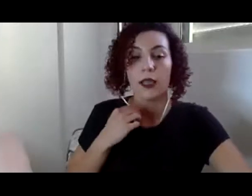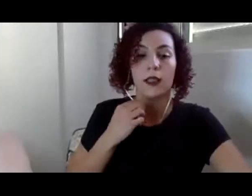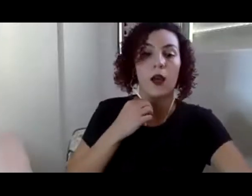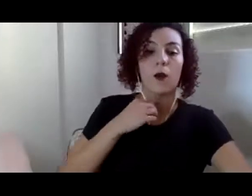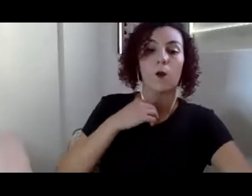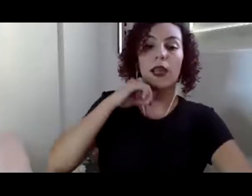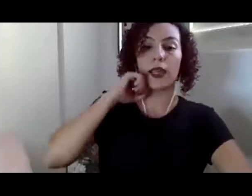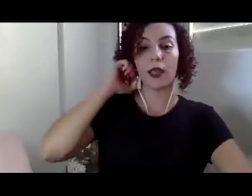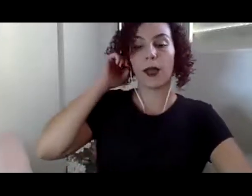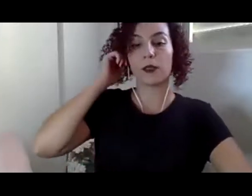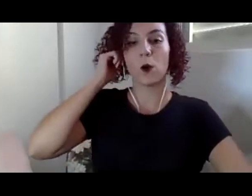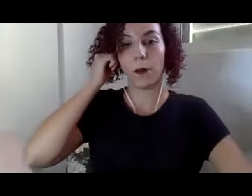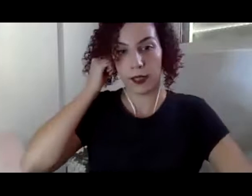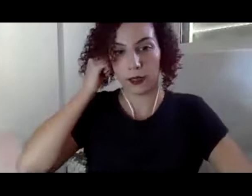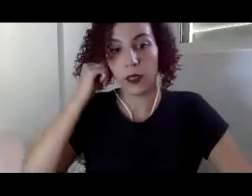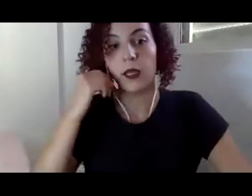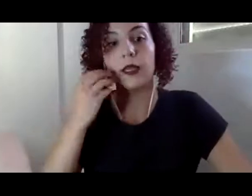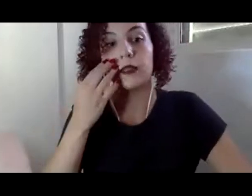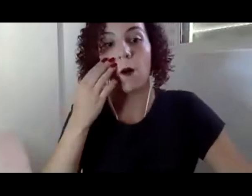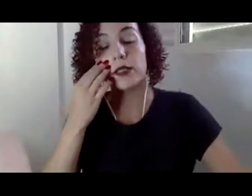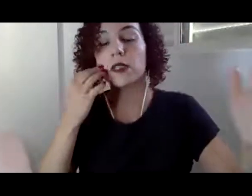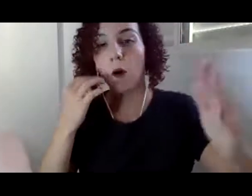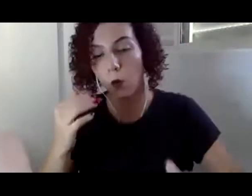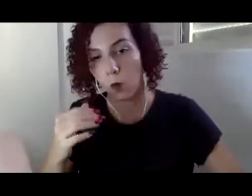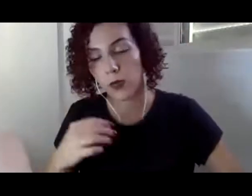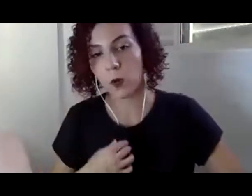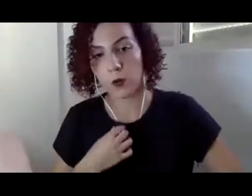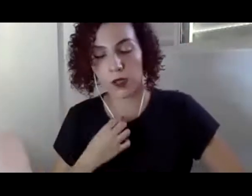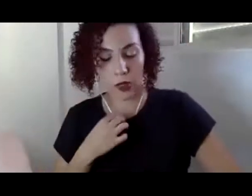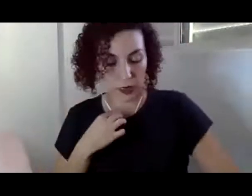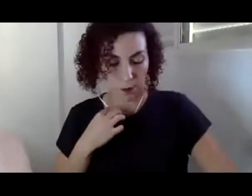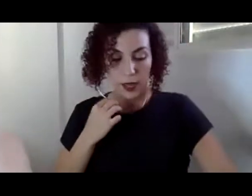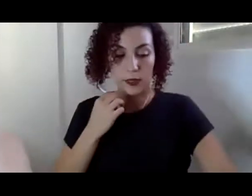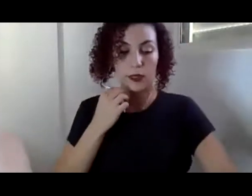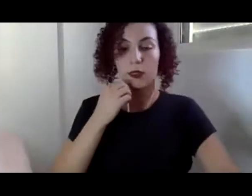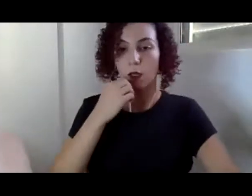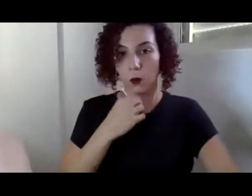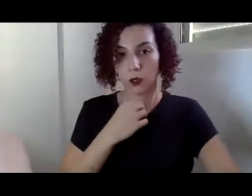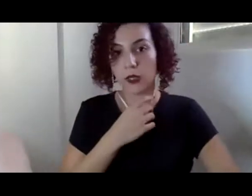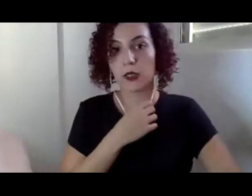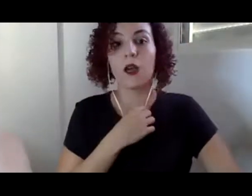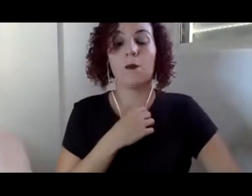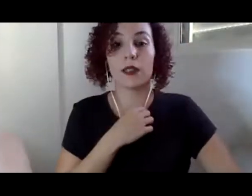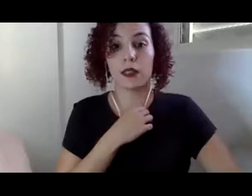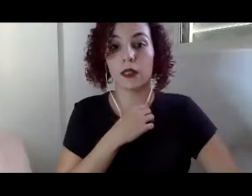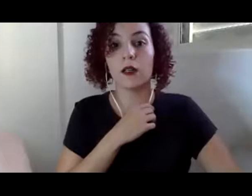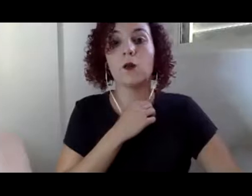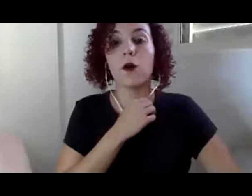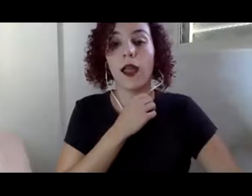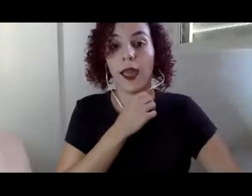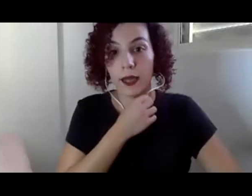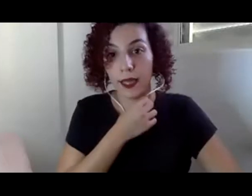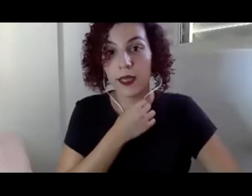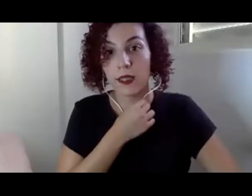assistivas, então é uma lei aí mais completa. Então, essas são algumas principais, existem outras, mas